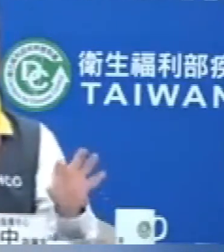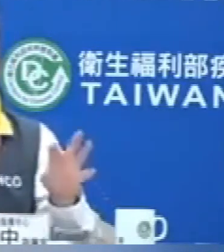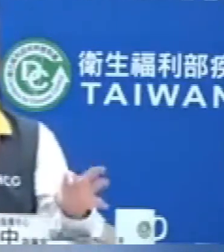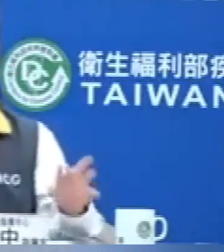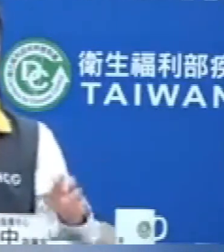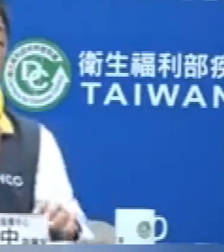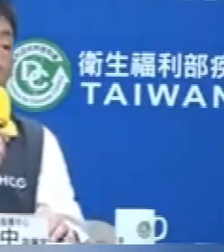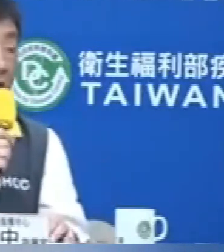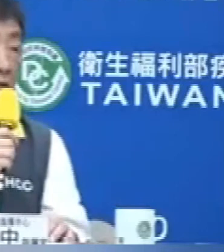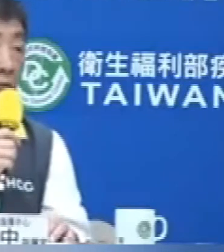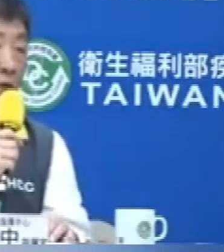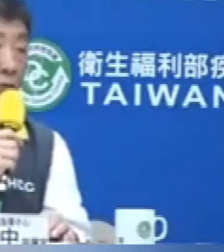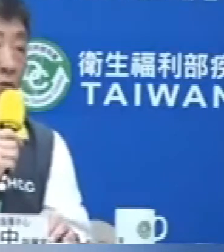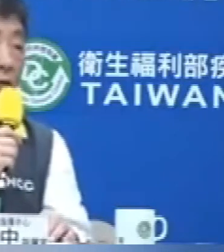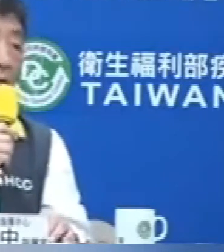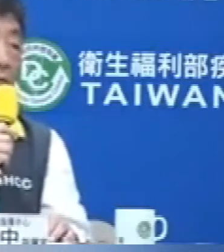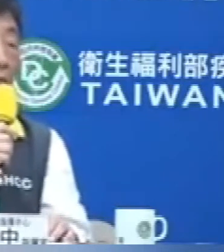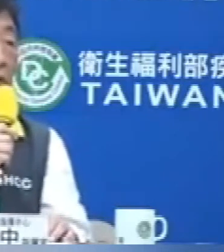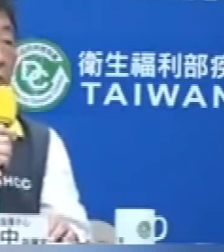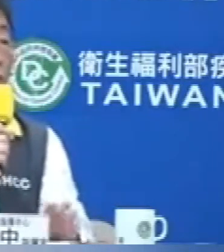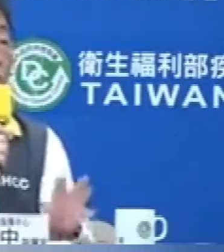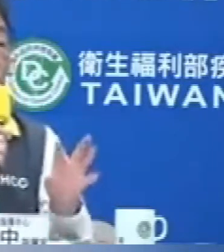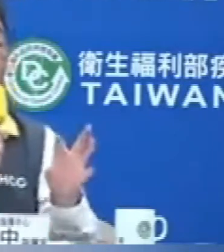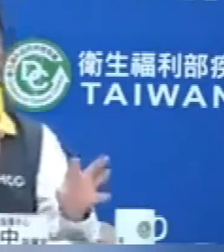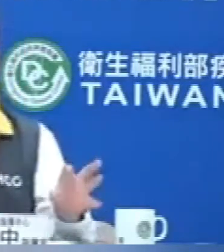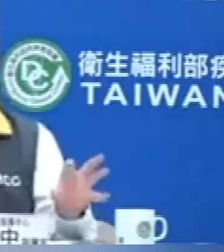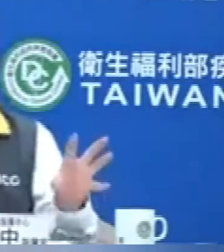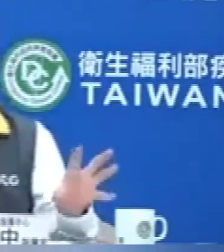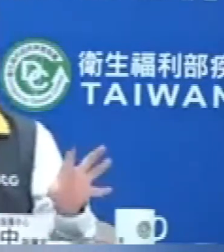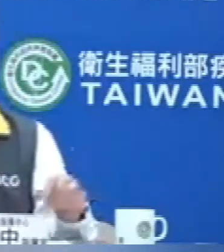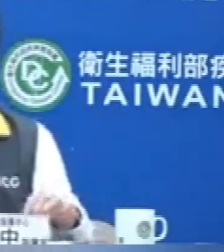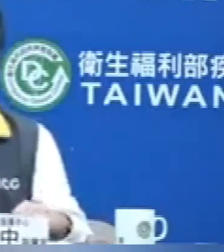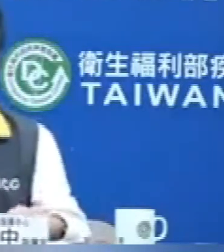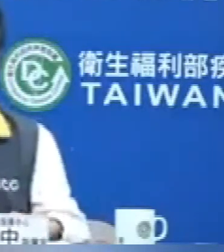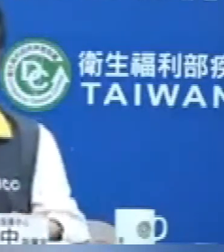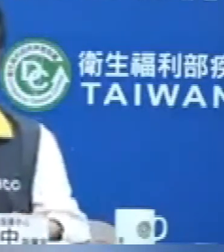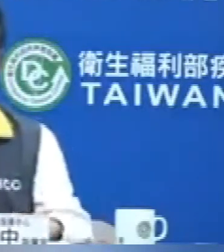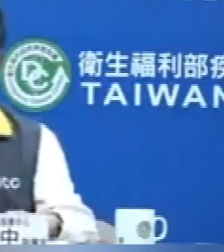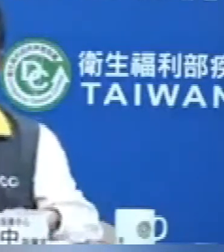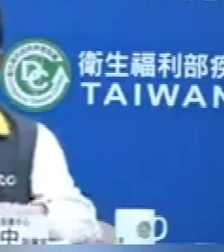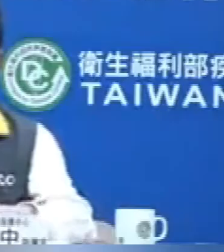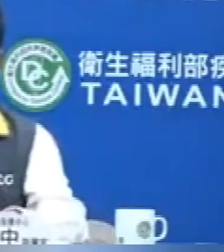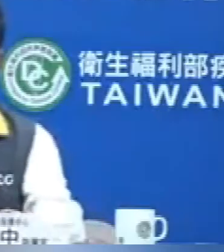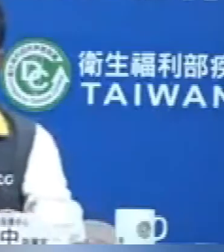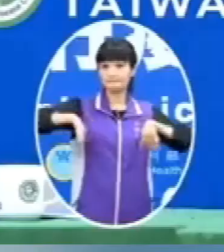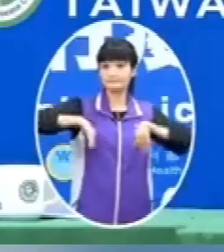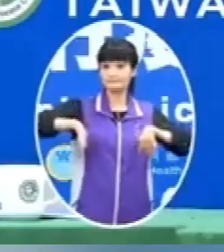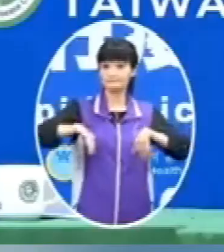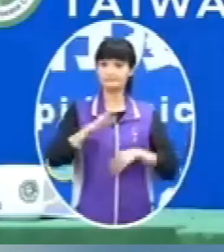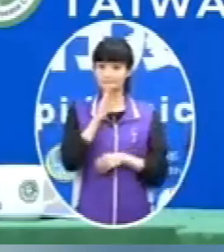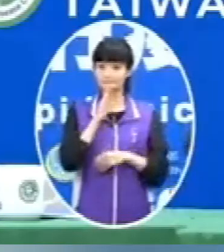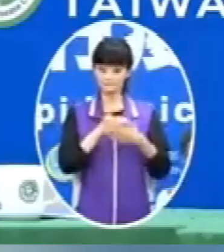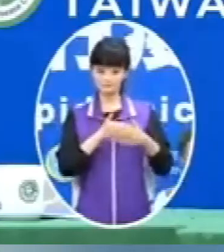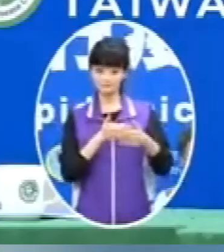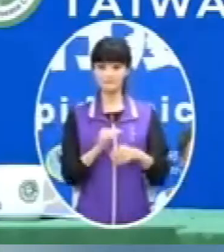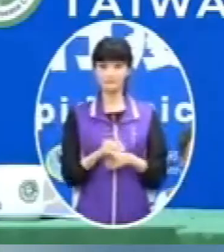是讲说对我们防疫有帮助哈，那我们是会公布。那对防疫上面如果能够确实能够掌握，我们就不会去。好，你要做